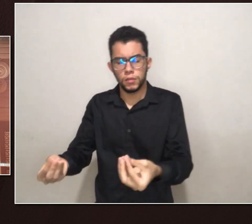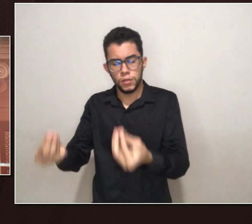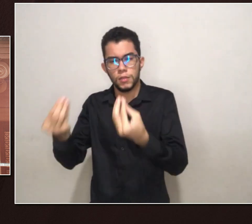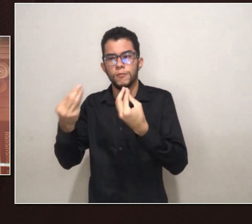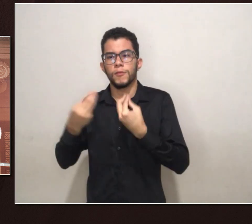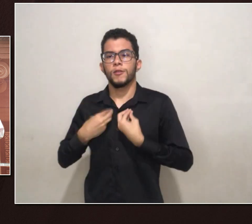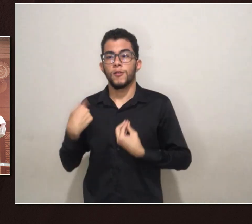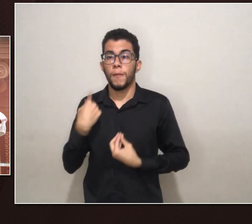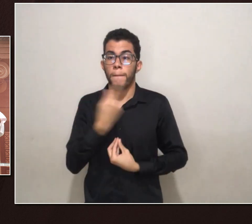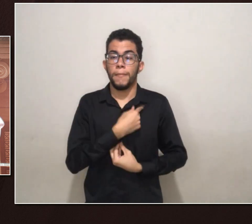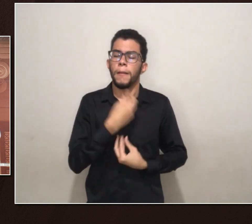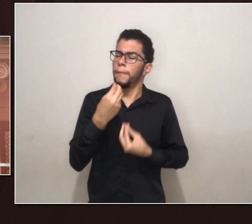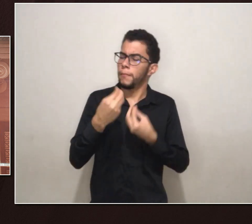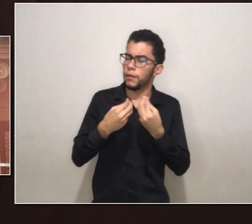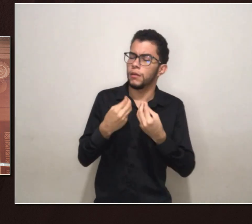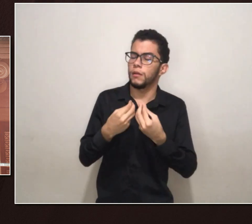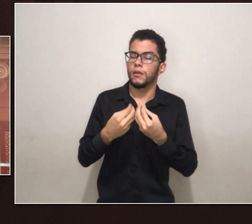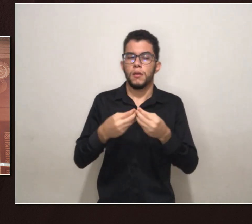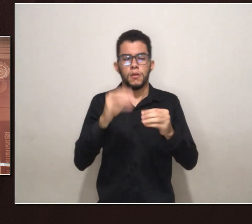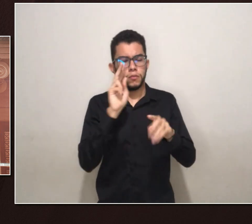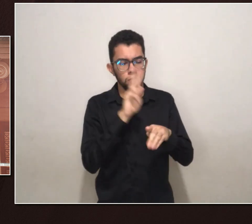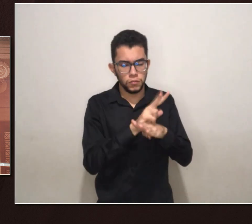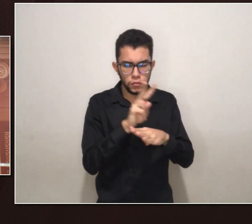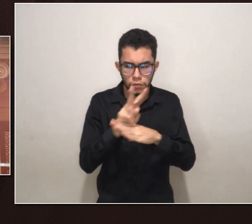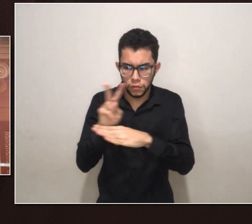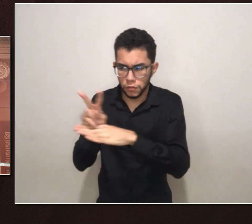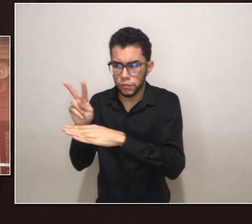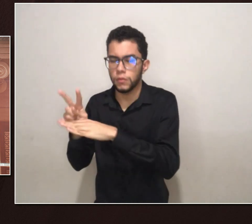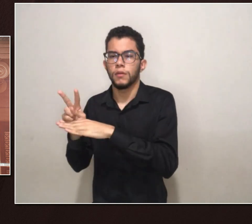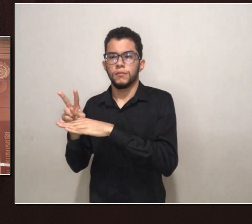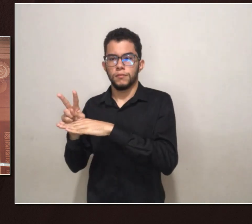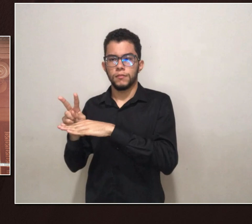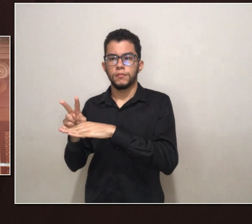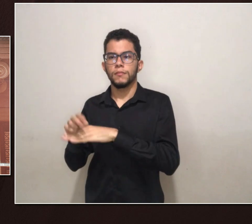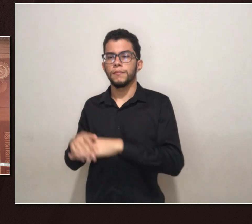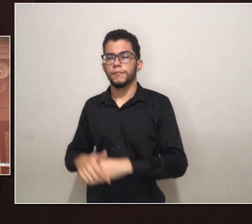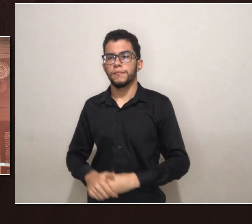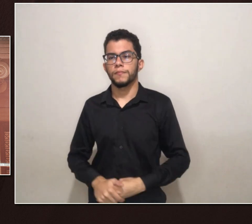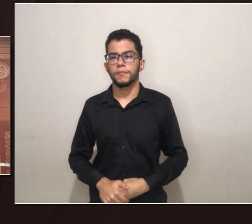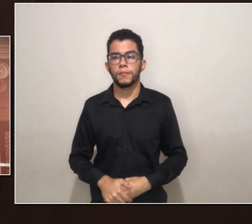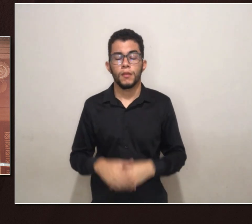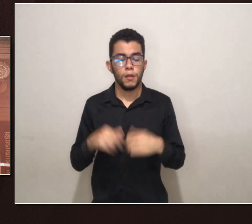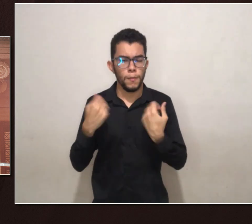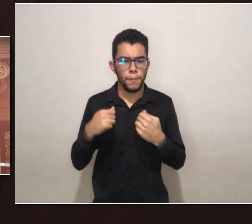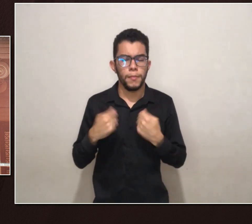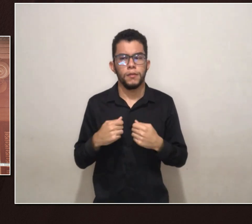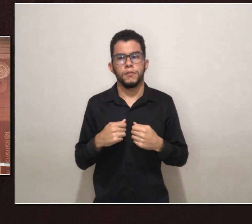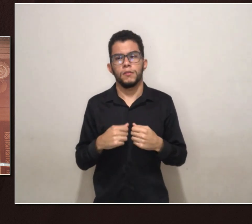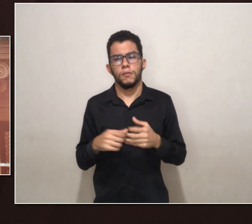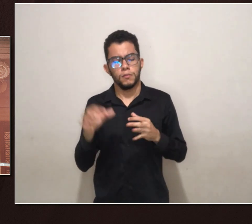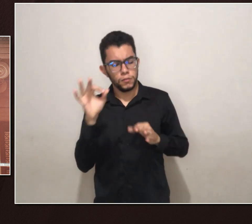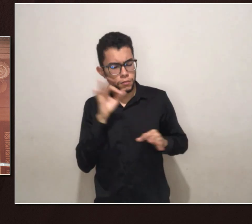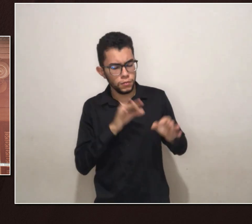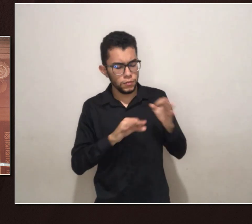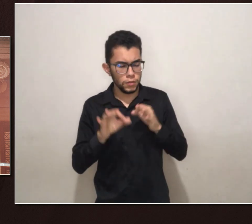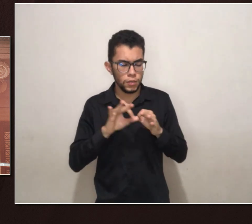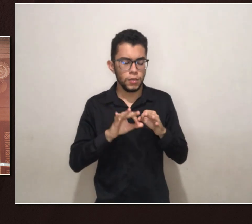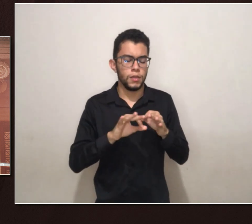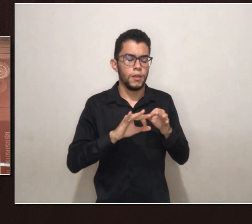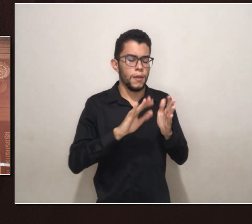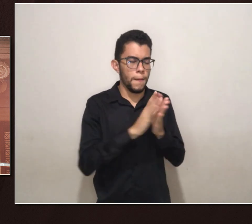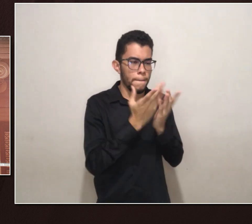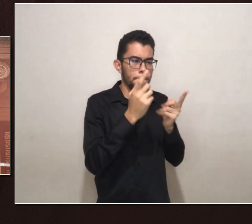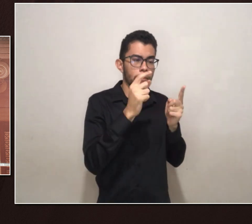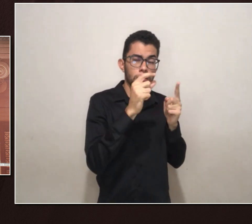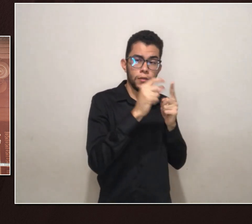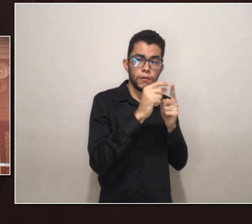um lado ser, né, muito equipado com a palavra, mas também vamos transformar essa